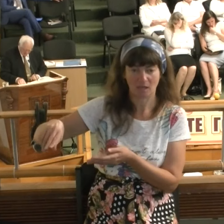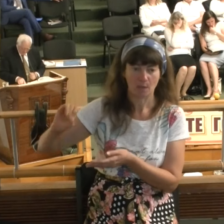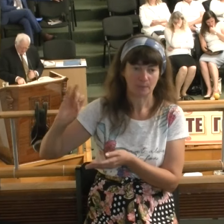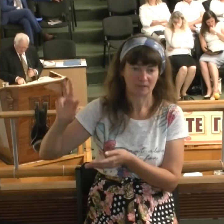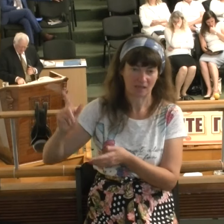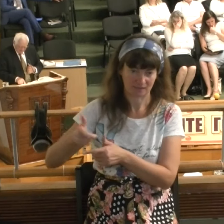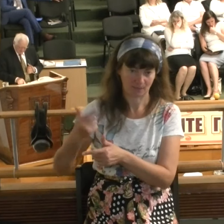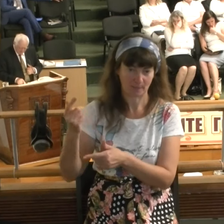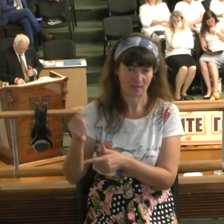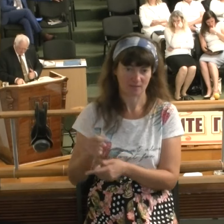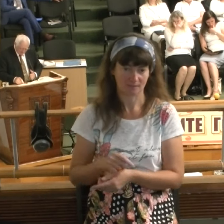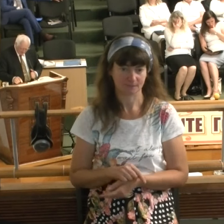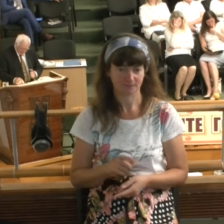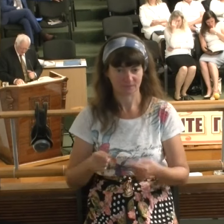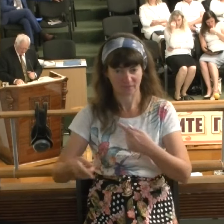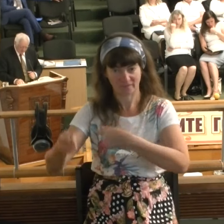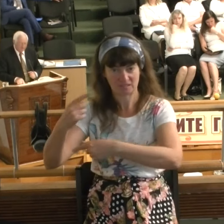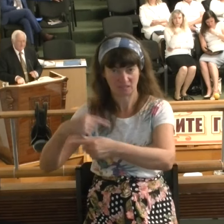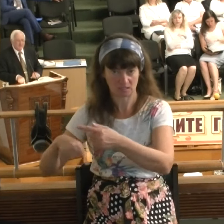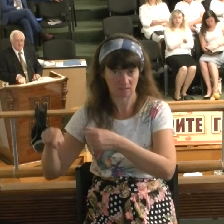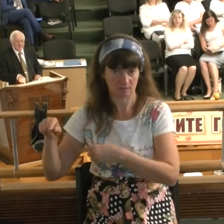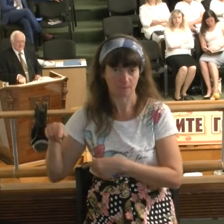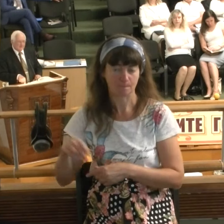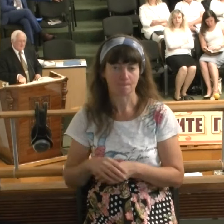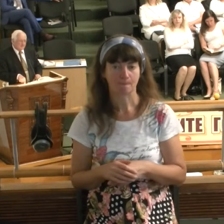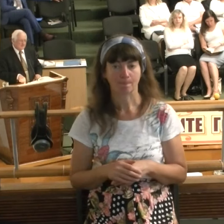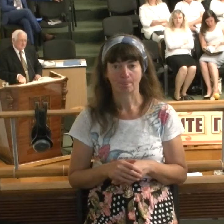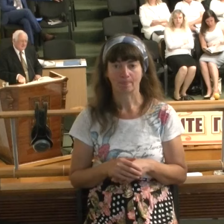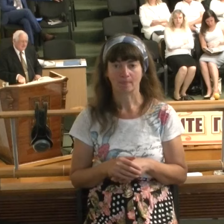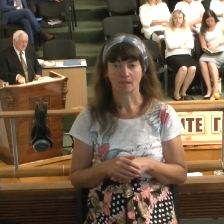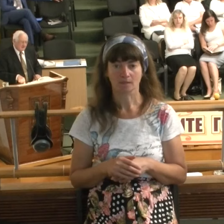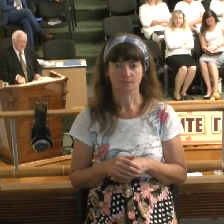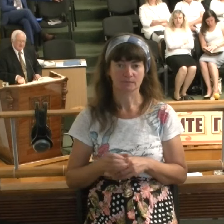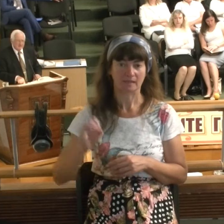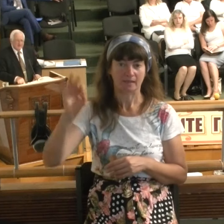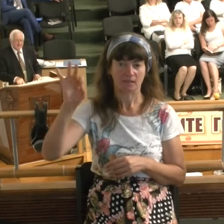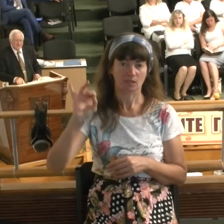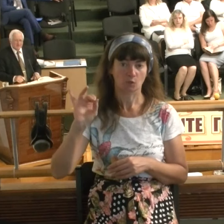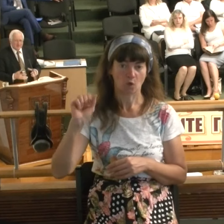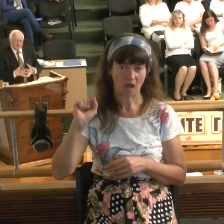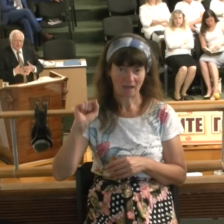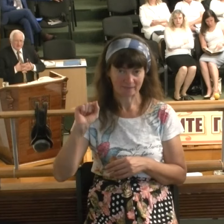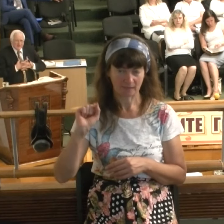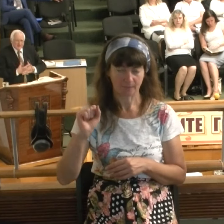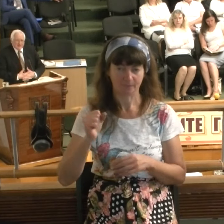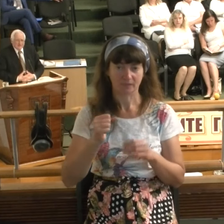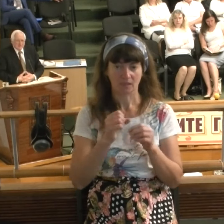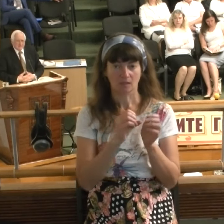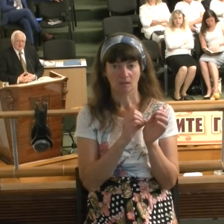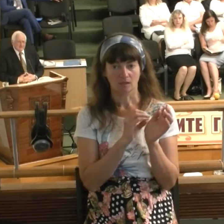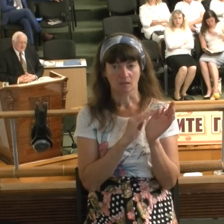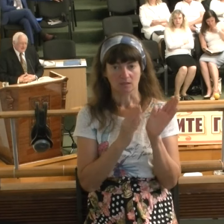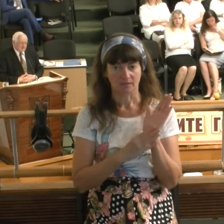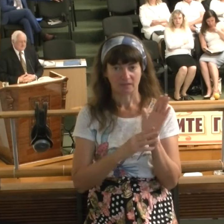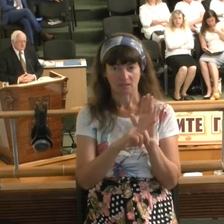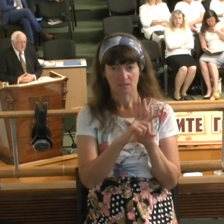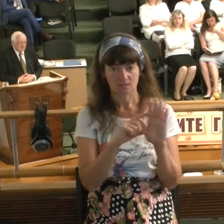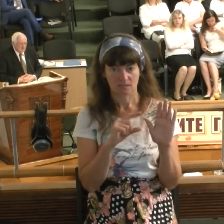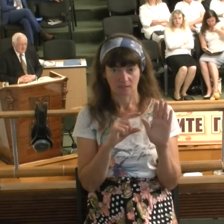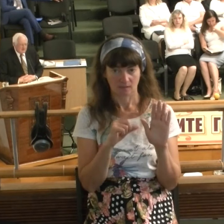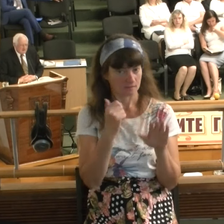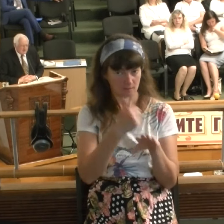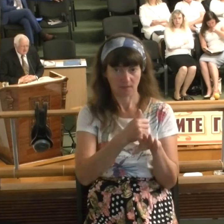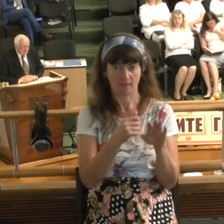19 глава, первые три стиха, 19 главы Евангелия от Иоанна. Тогда Пилат взял Иисуса и велел,